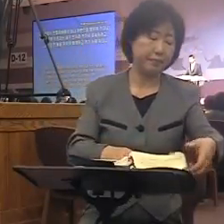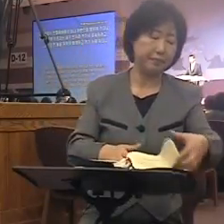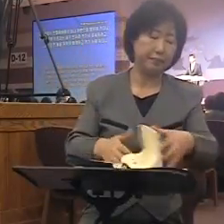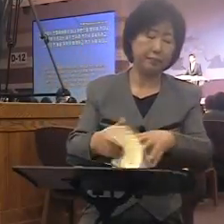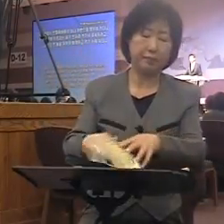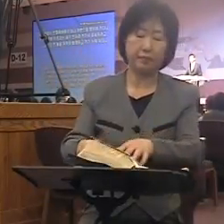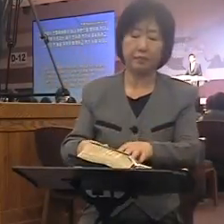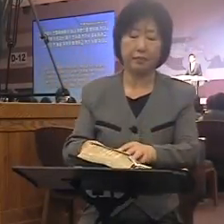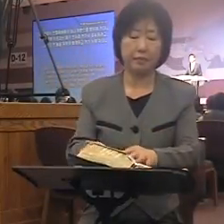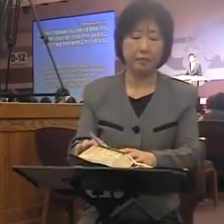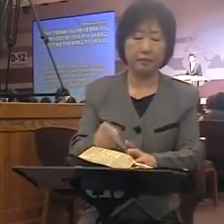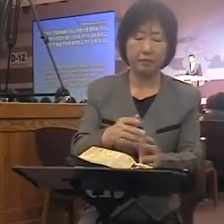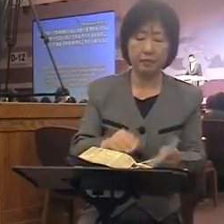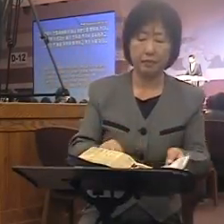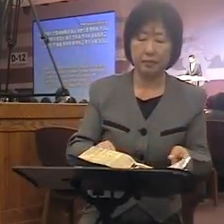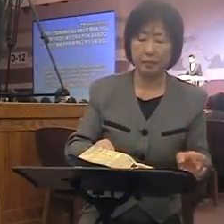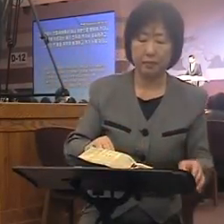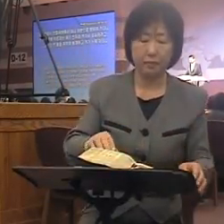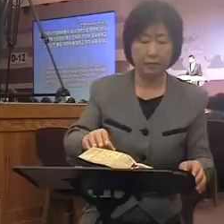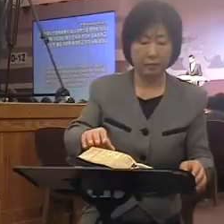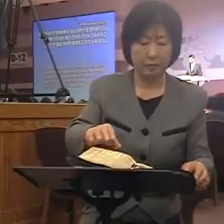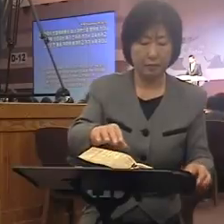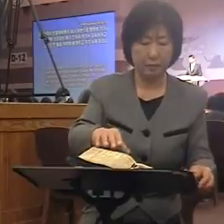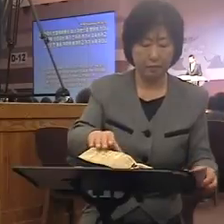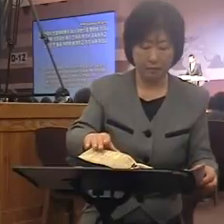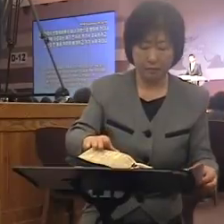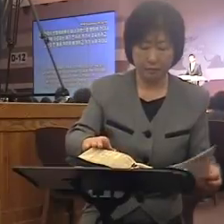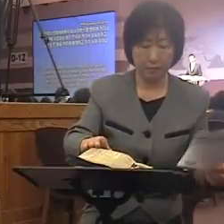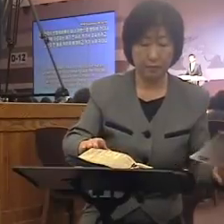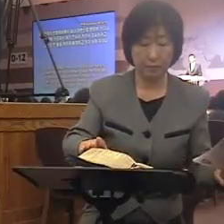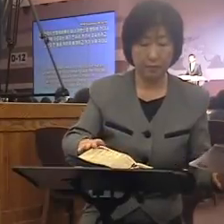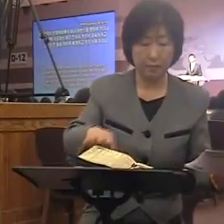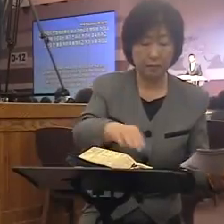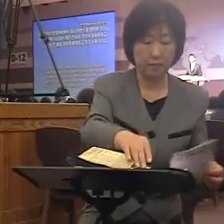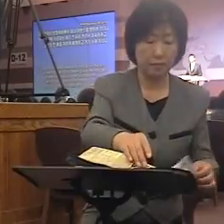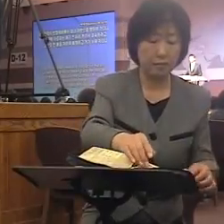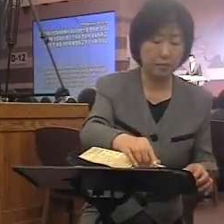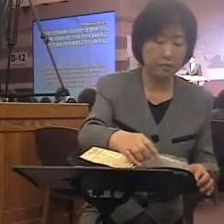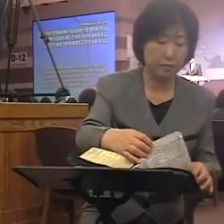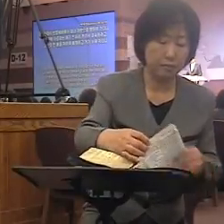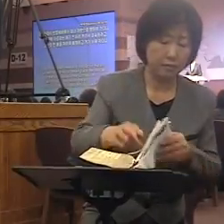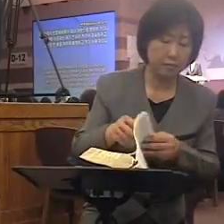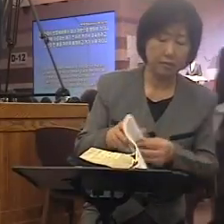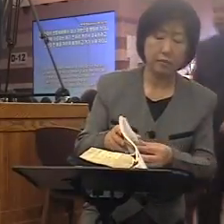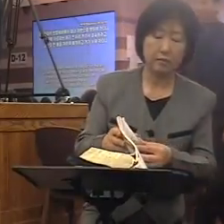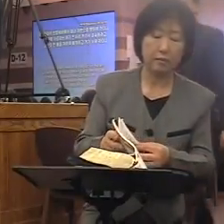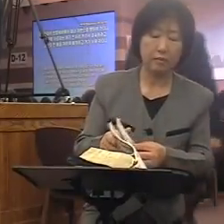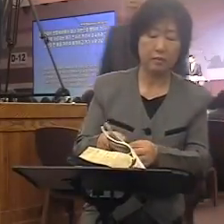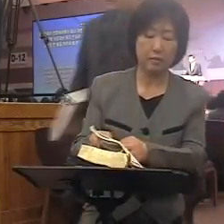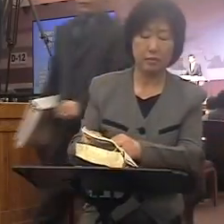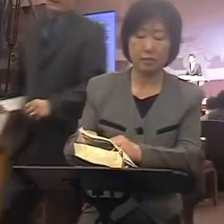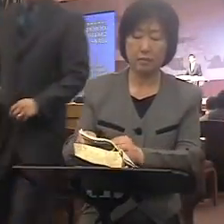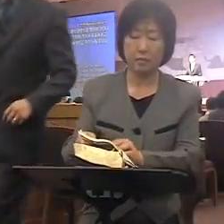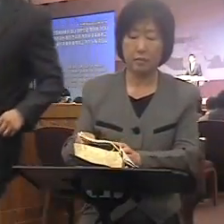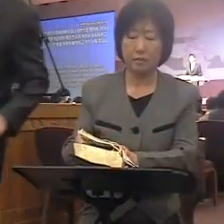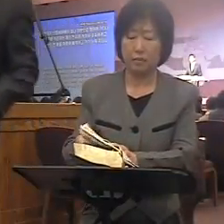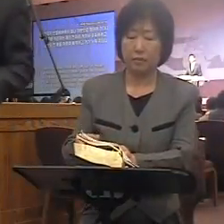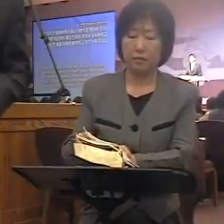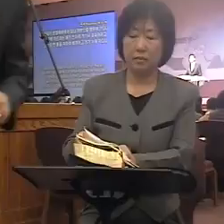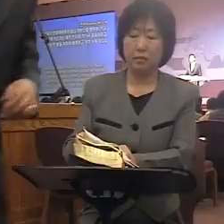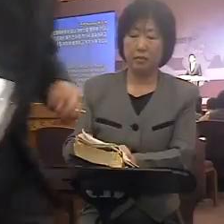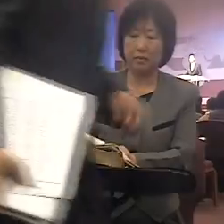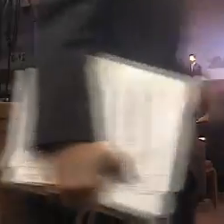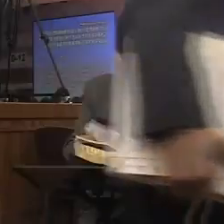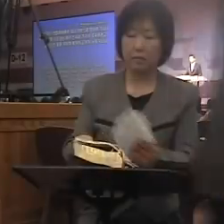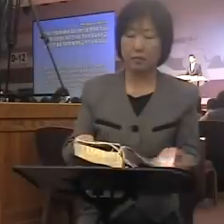구약 38페이지에 있습니다. 창세기 28장 10절부터 16절까지 모두 찾으신 후에 저와 함께